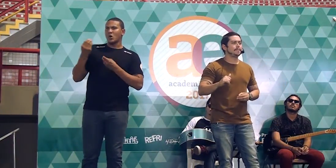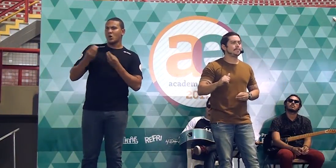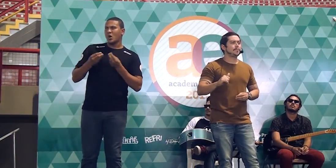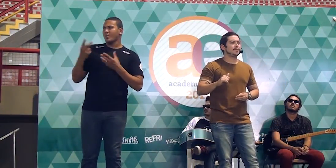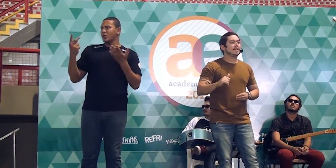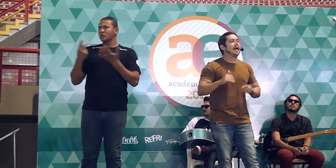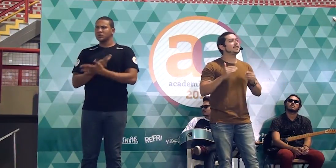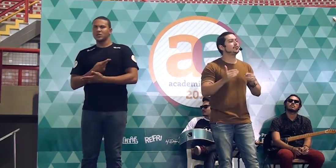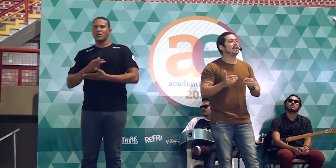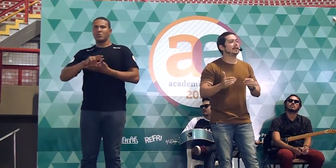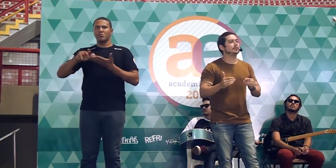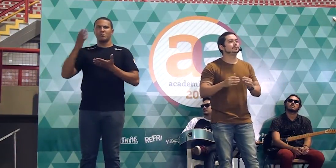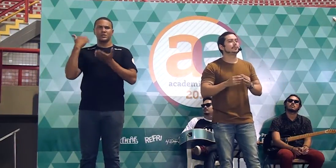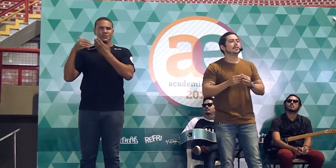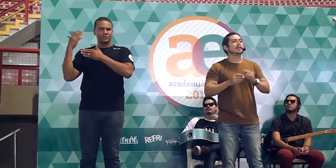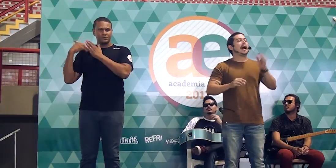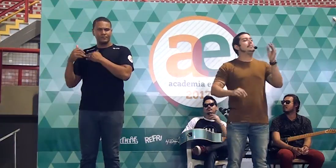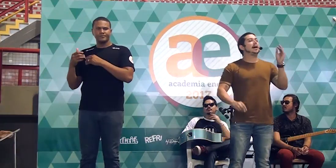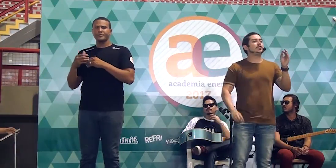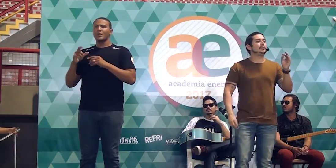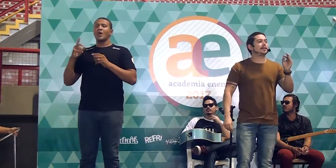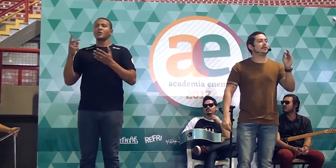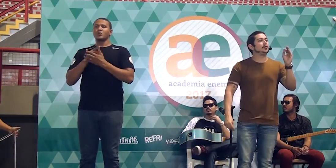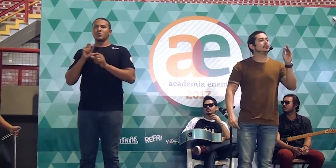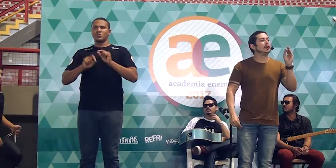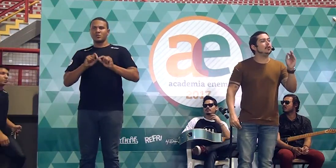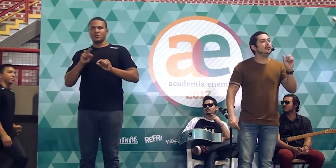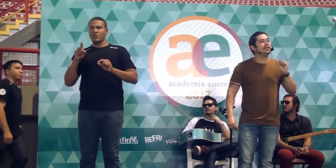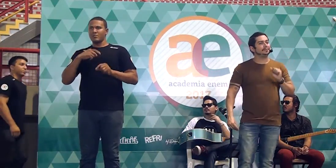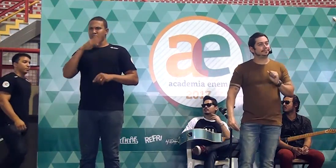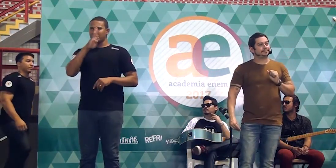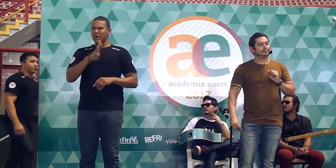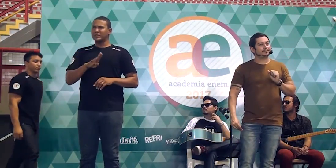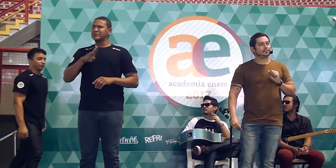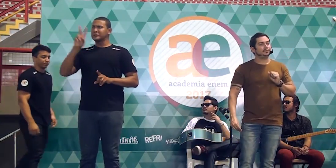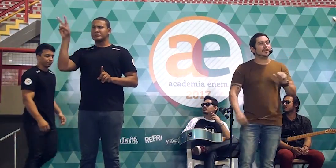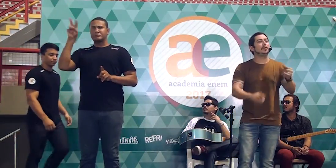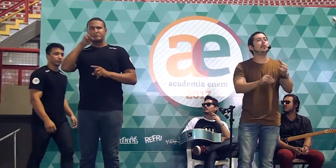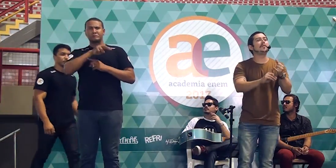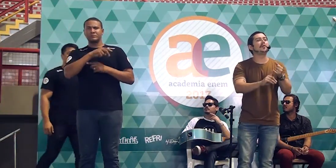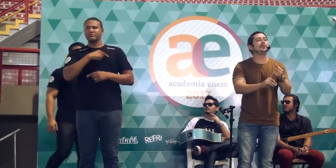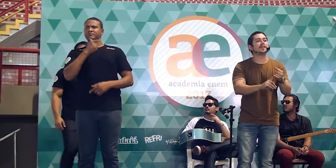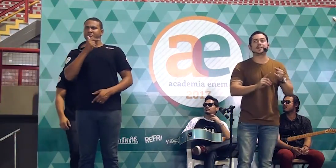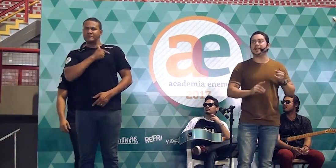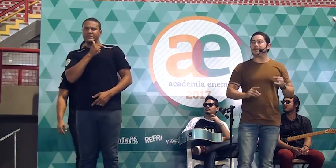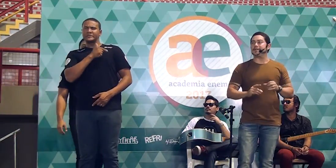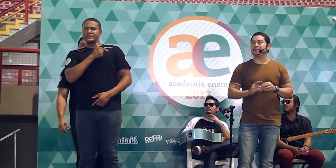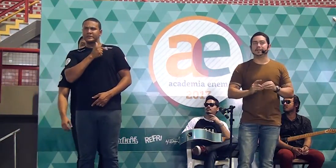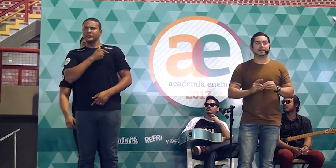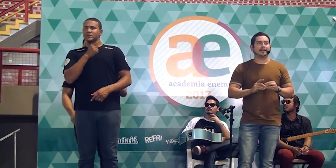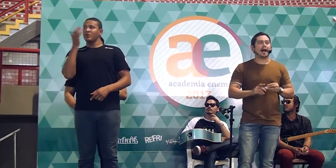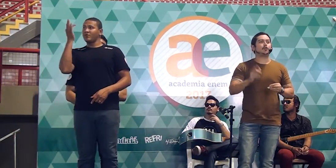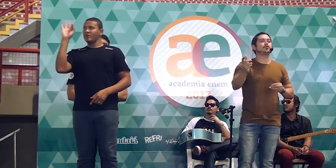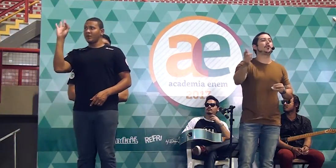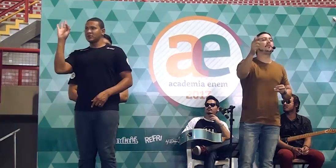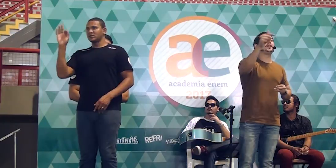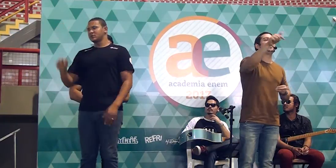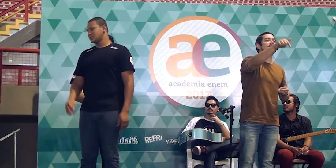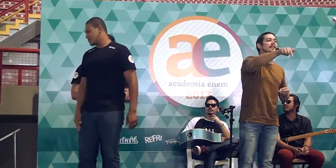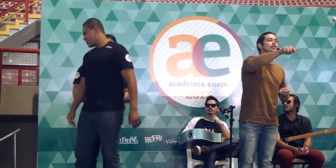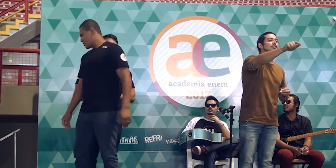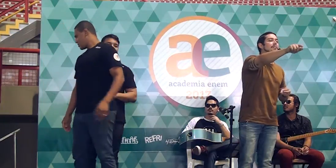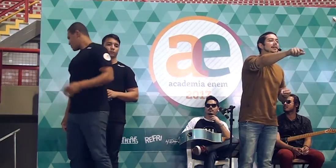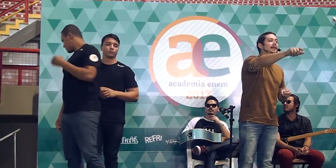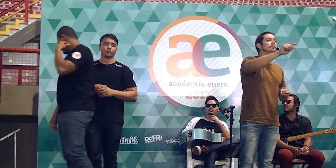tortura. Resultado, a imagem do Brasil ficou tão ruim que o governo francês acusou o